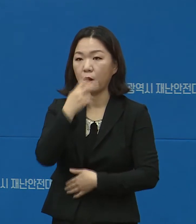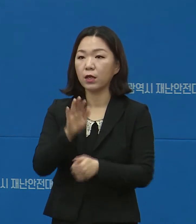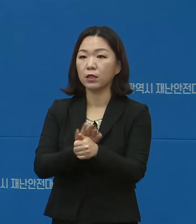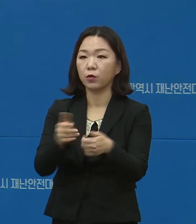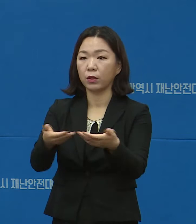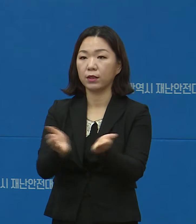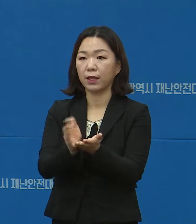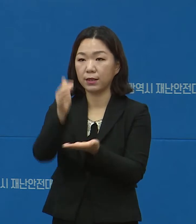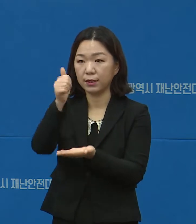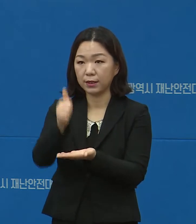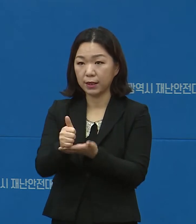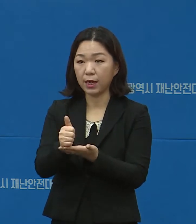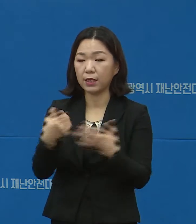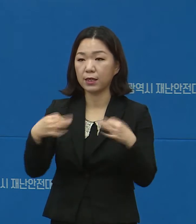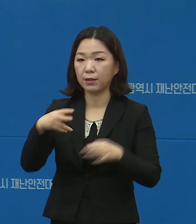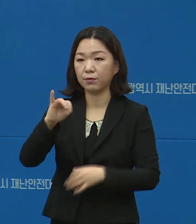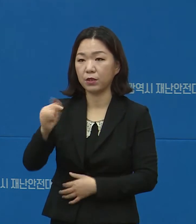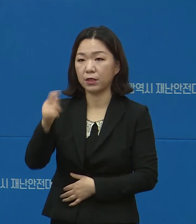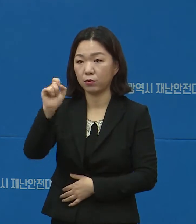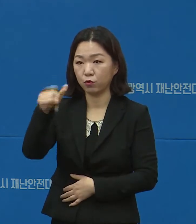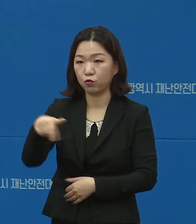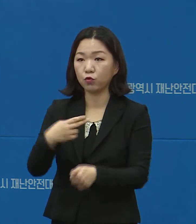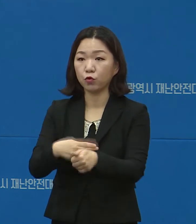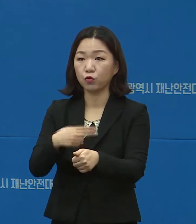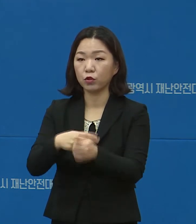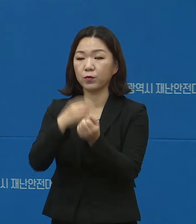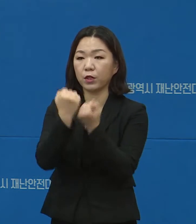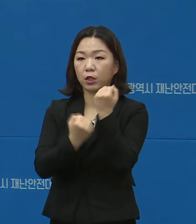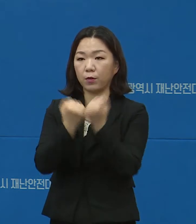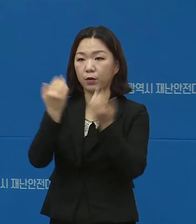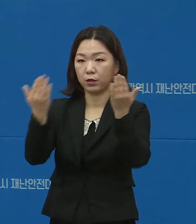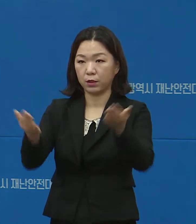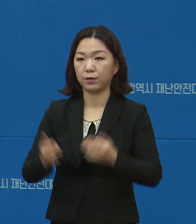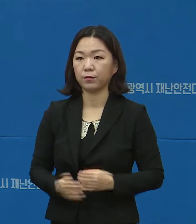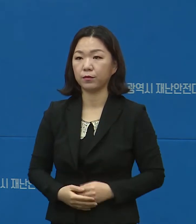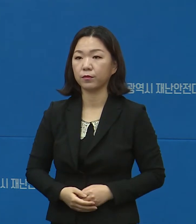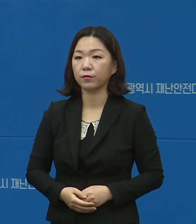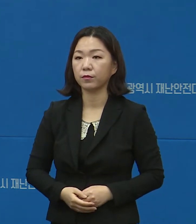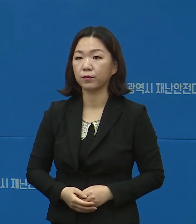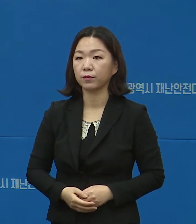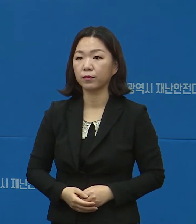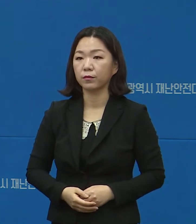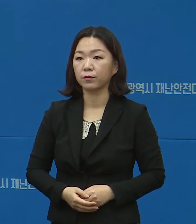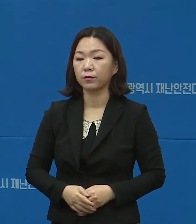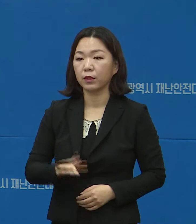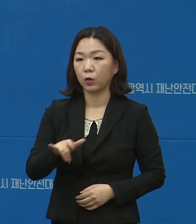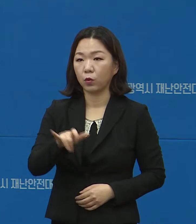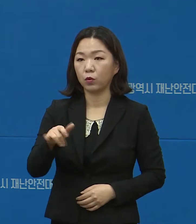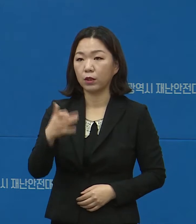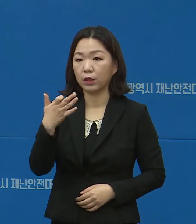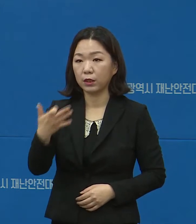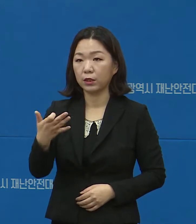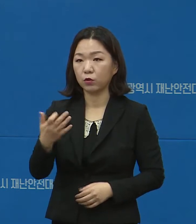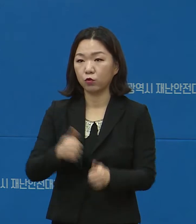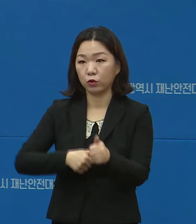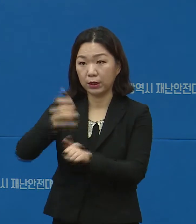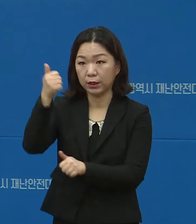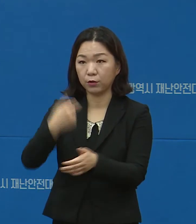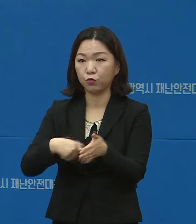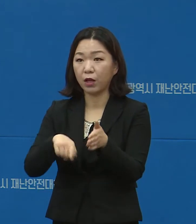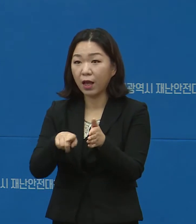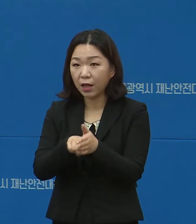감염병관리지원단의 단장이신 김신우 교수께서 설명해 드리도록 하겠습니다. 코로나19 극복을